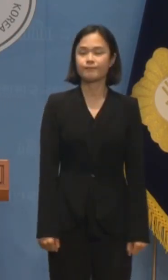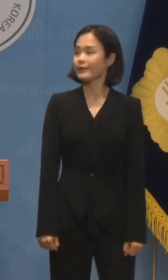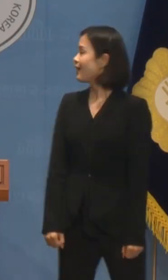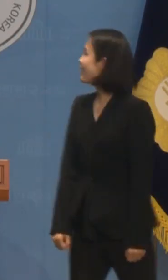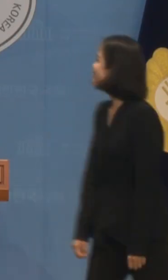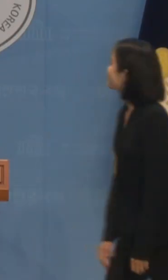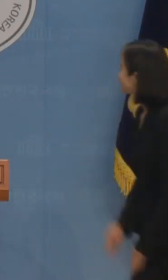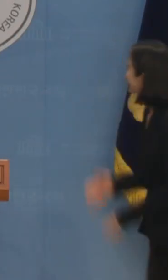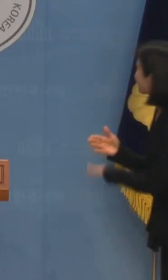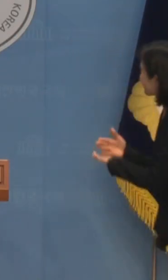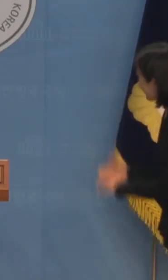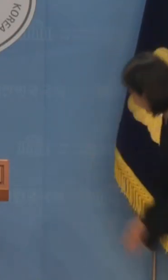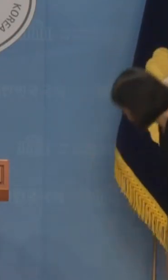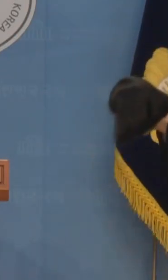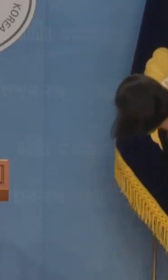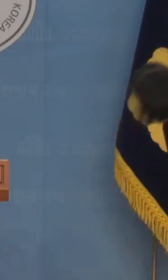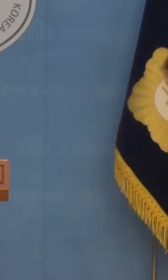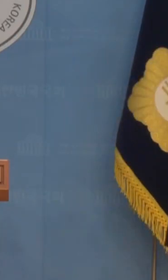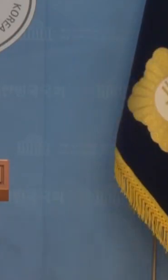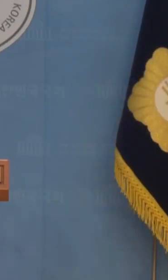장시간 수고하셨습니다.